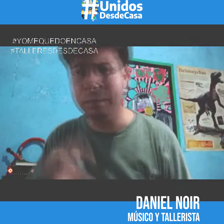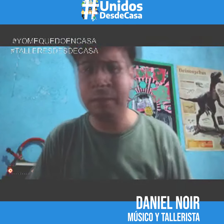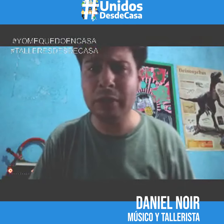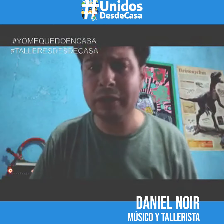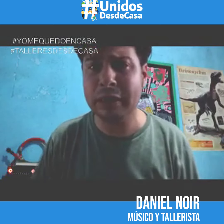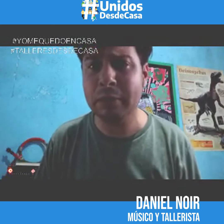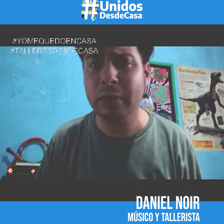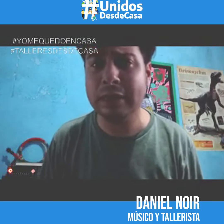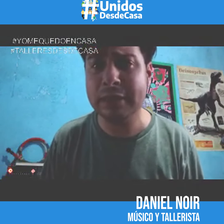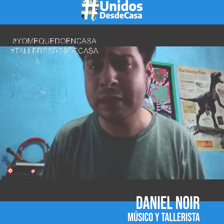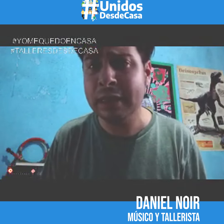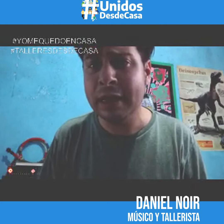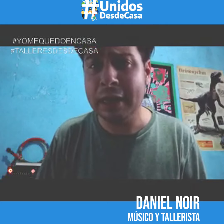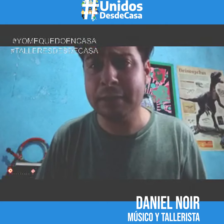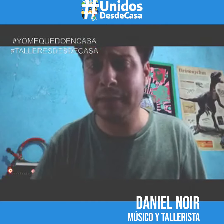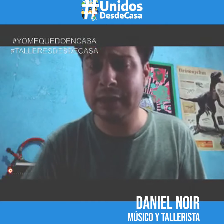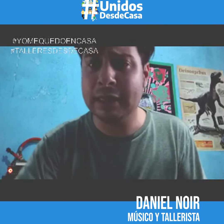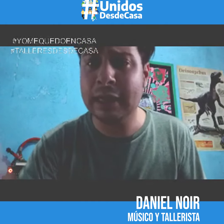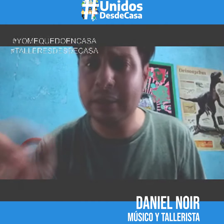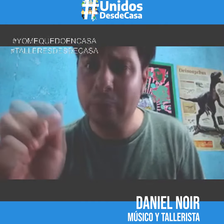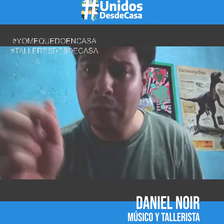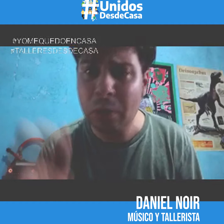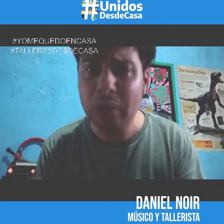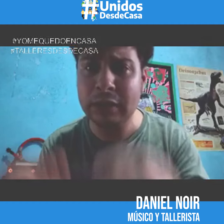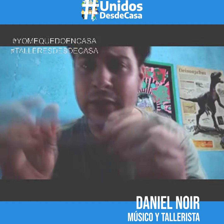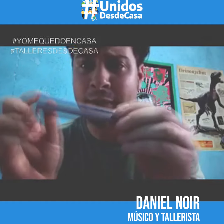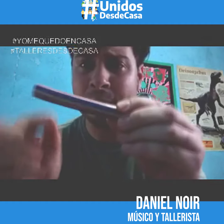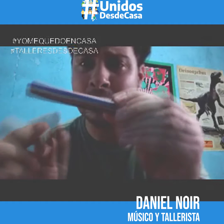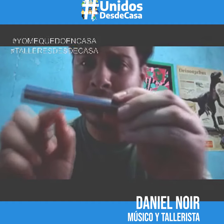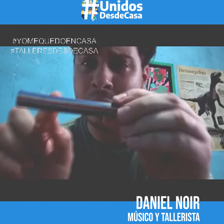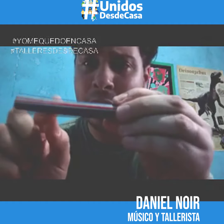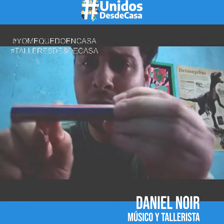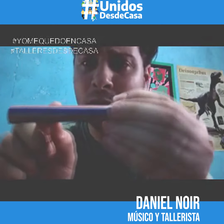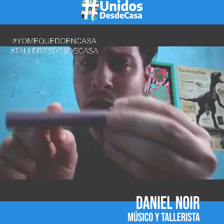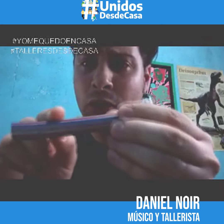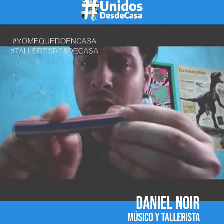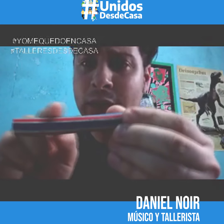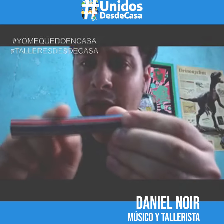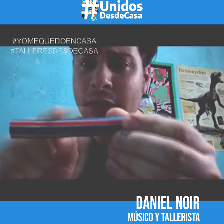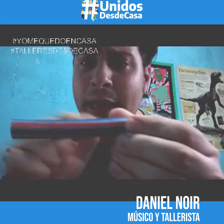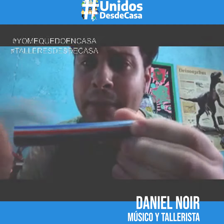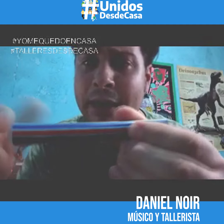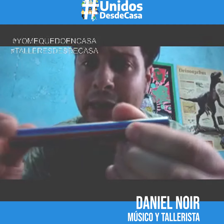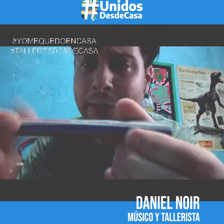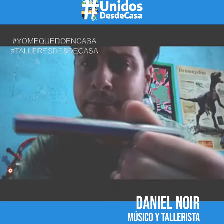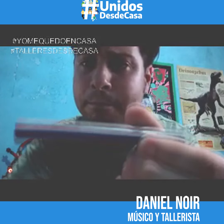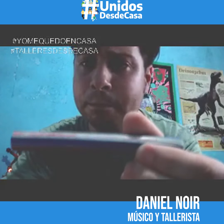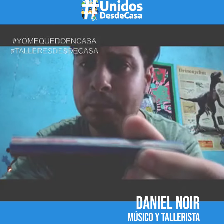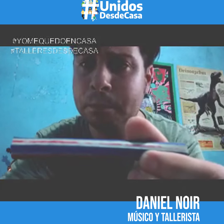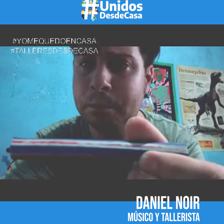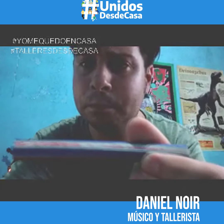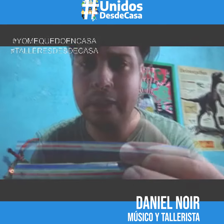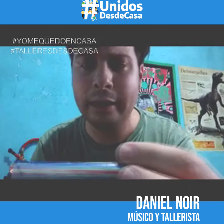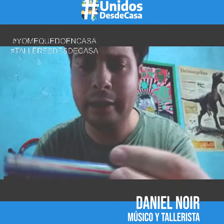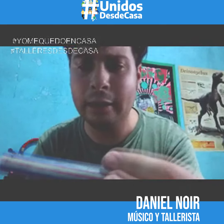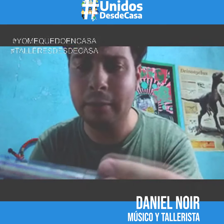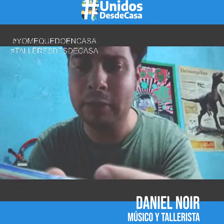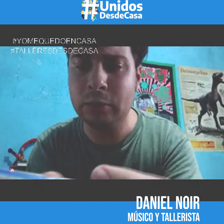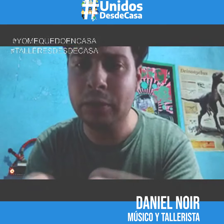primero que tenemos que hacer es practicarle un corte a uno de los costados de la manguera más o menos,